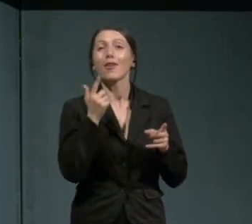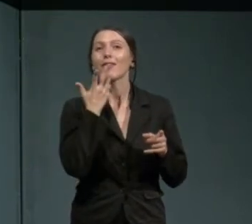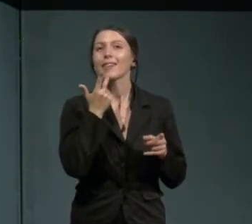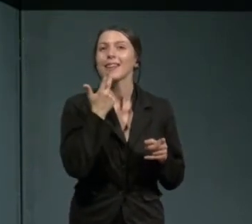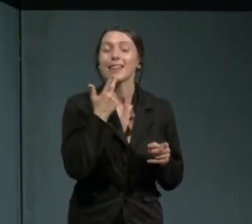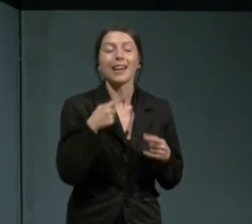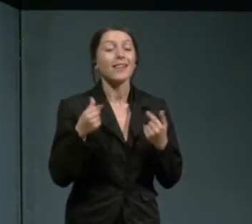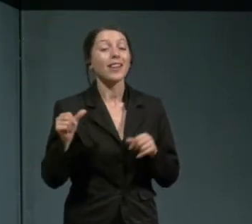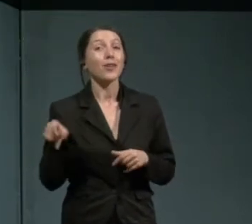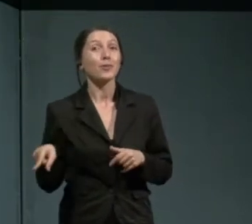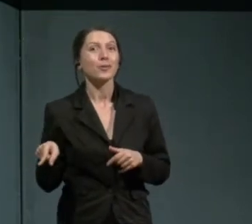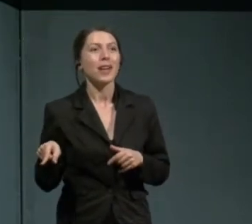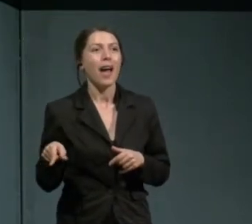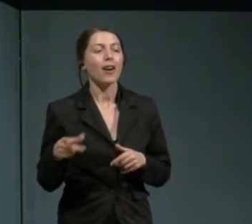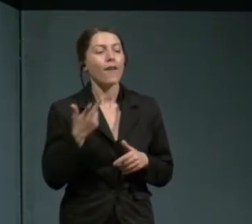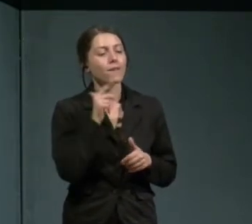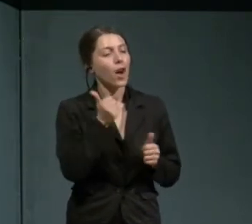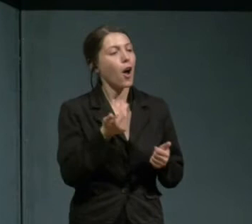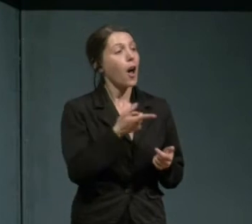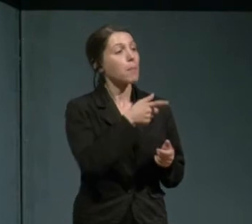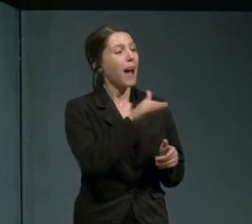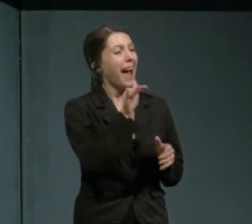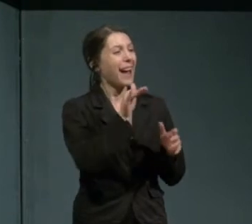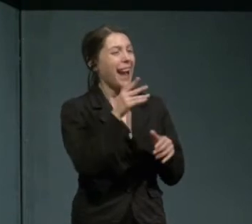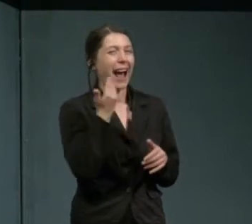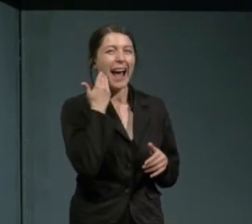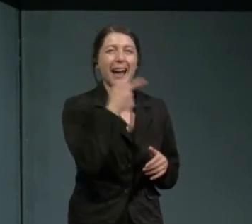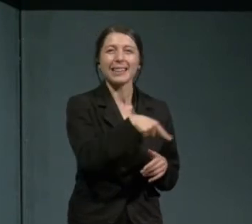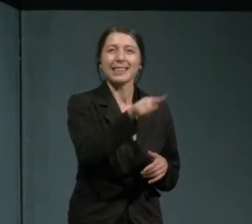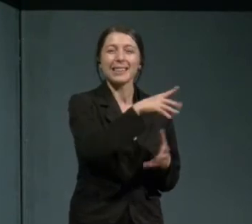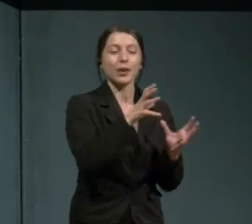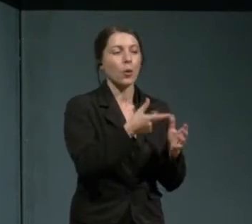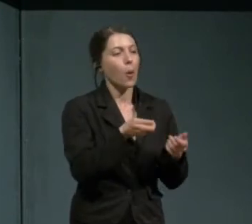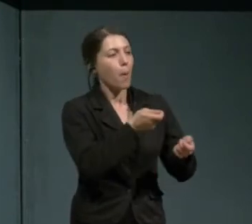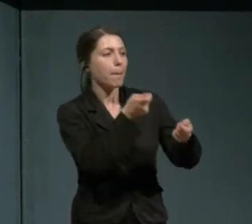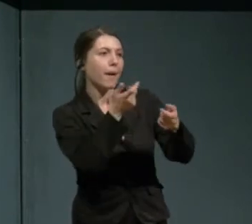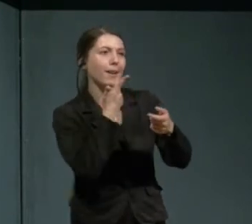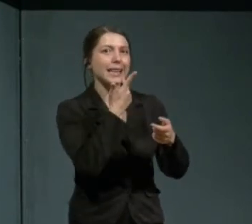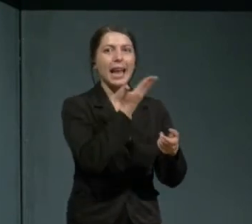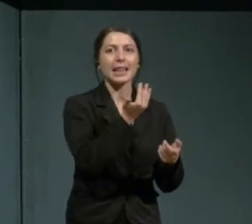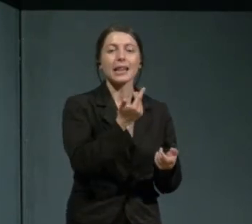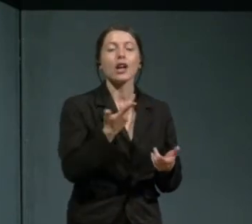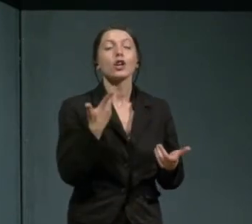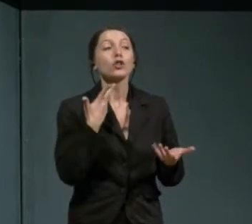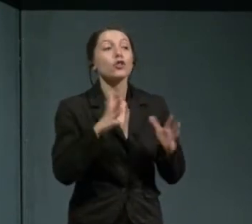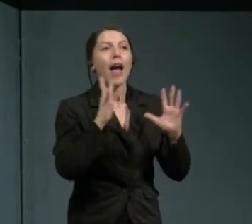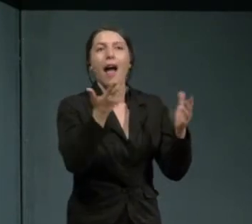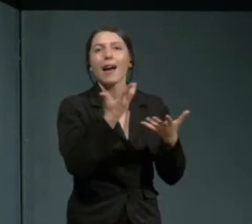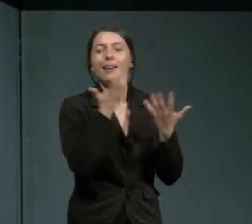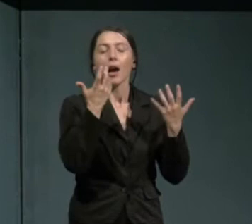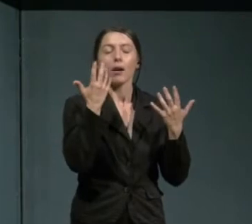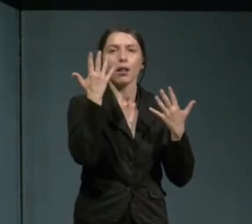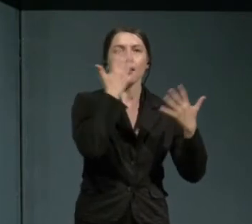cercherà di eccitare il desiderio dei ragazzi del gruppo e intorno a lei ci saranno forme di turbamento